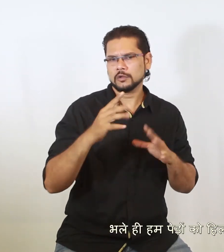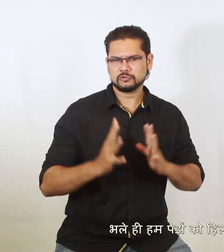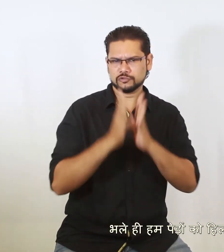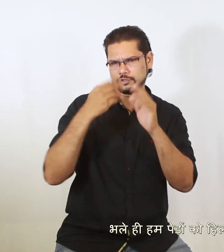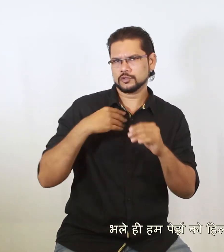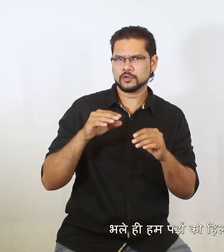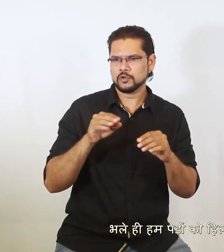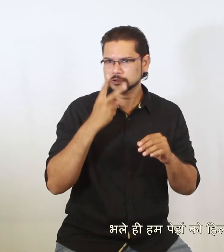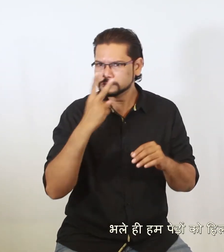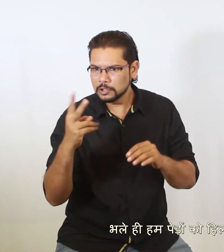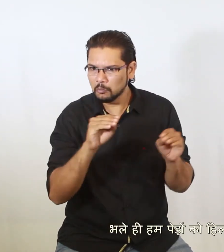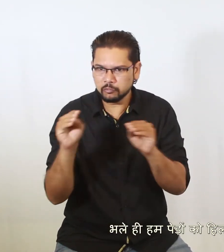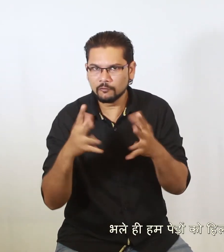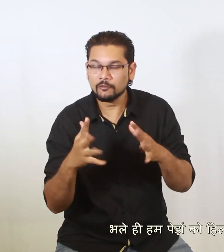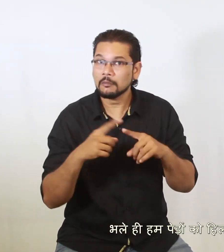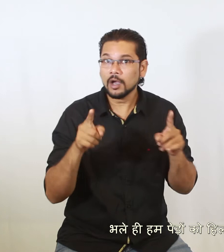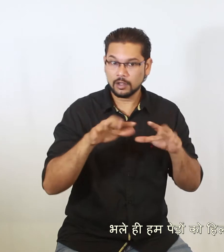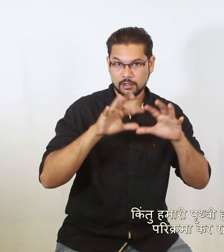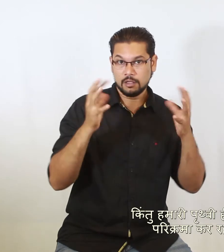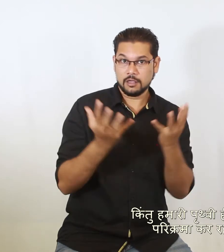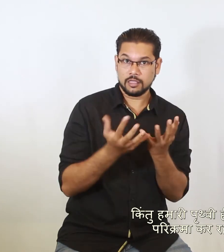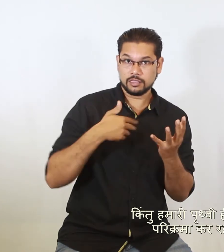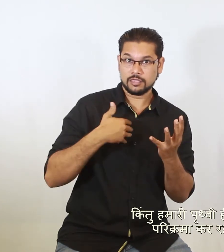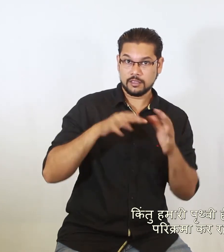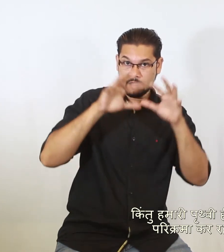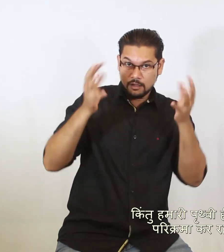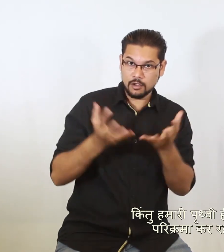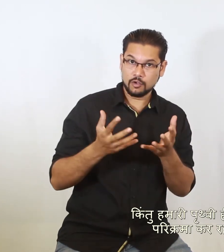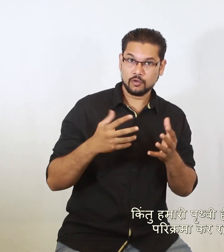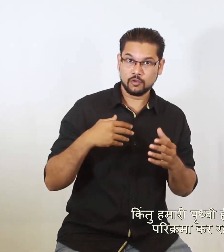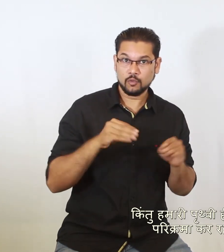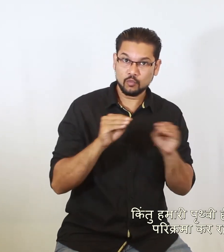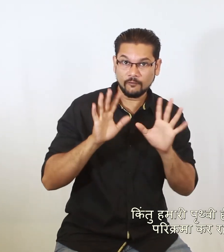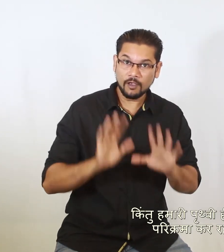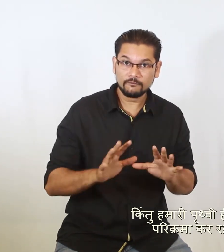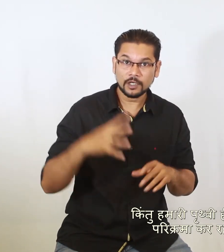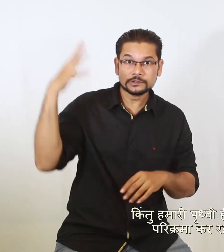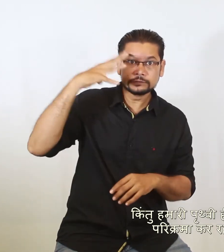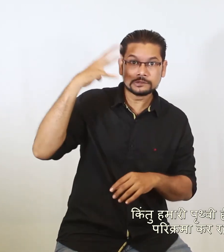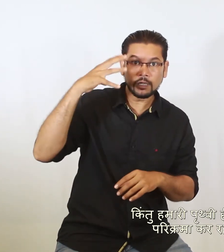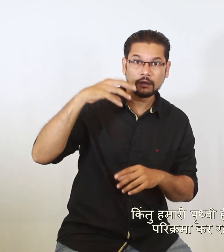बले ही हम पेड़ों को हिलते नहीं देखते किन्तु हमारी प्रिथ्वी ही सूर्य की परिक्रमा कर रही है